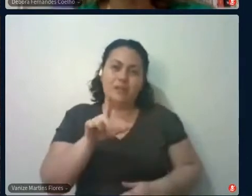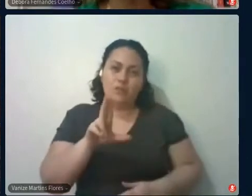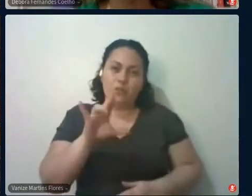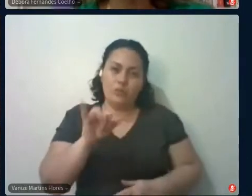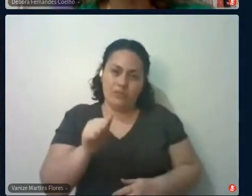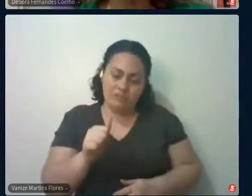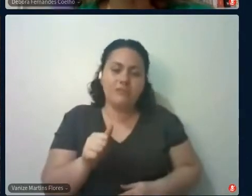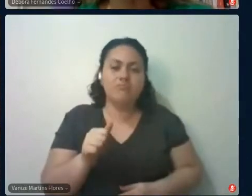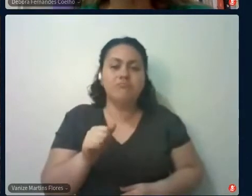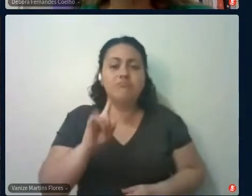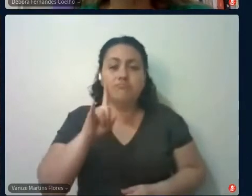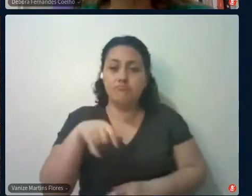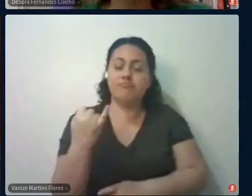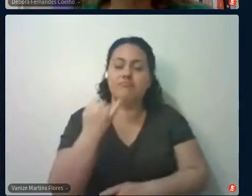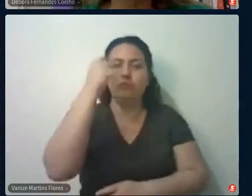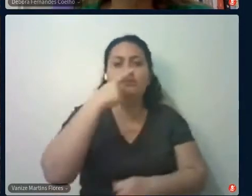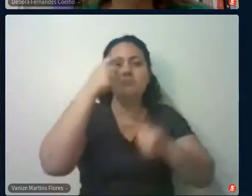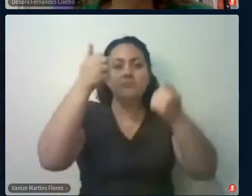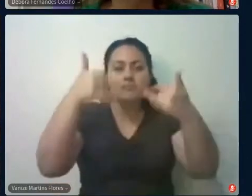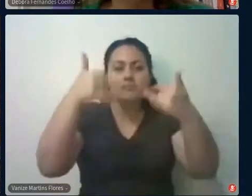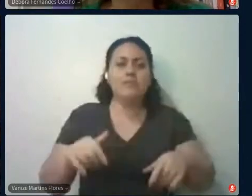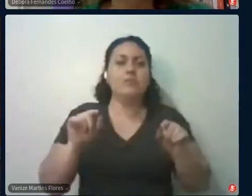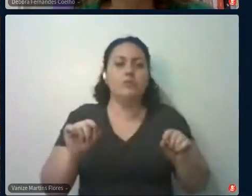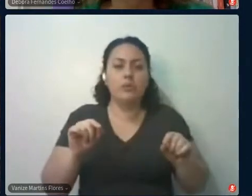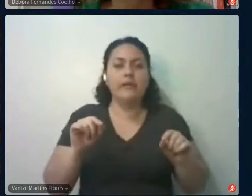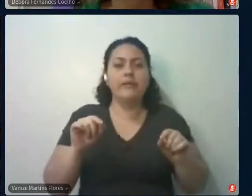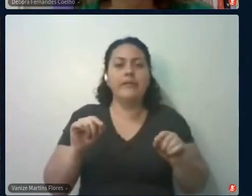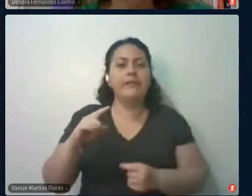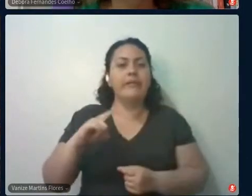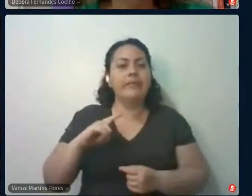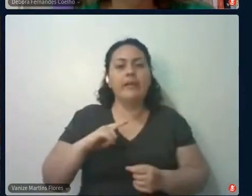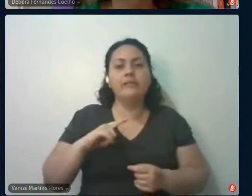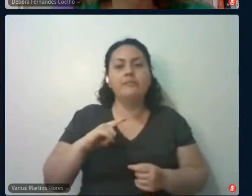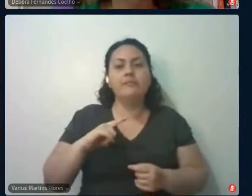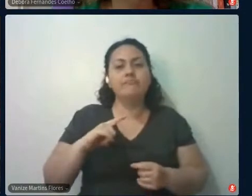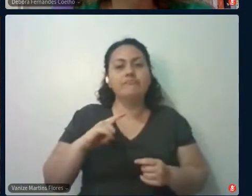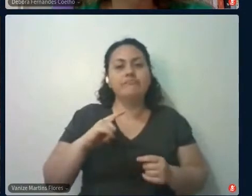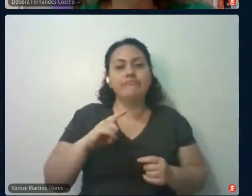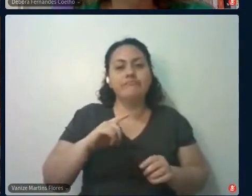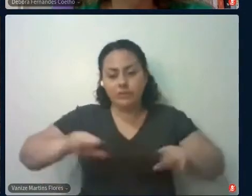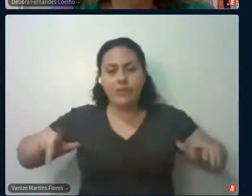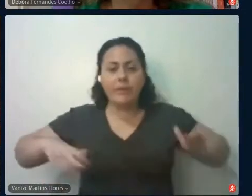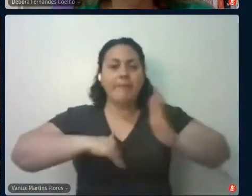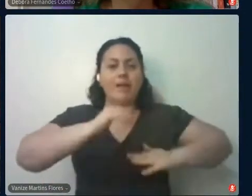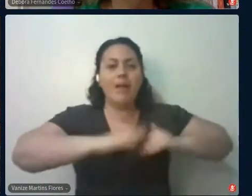sobre todas as ações que a gente vem tomando desde o início